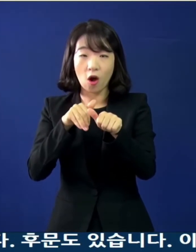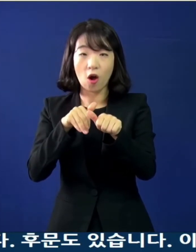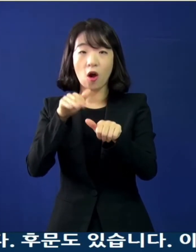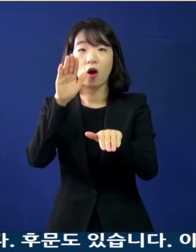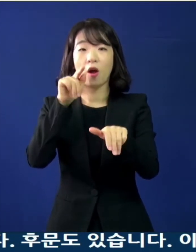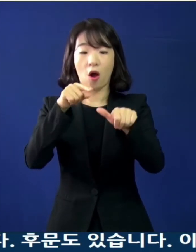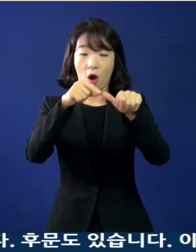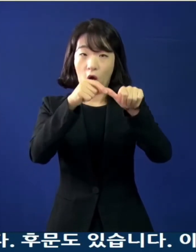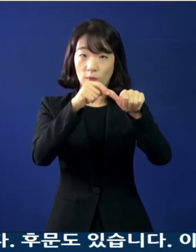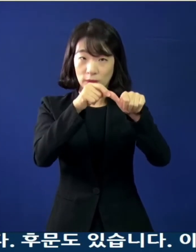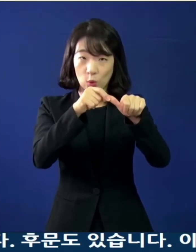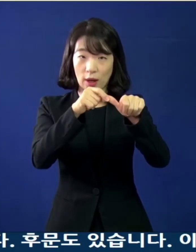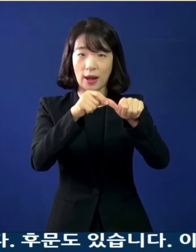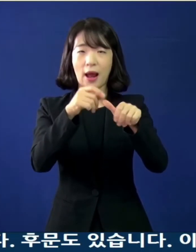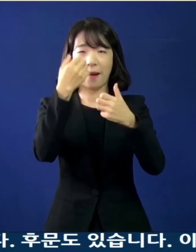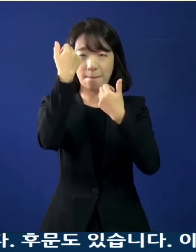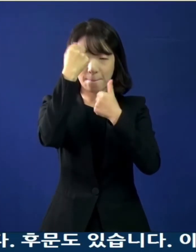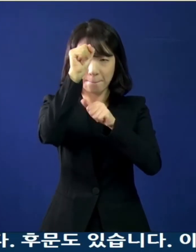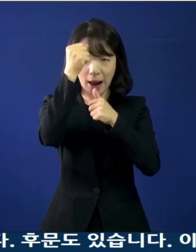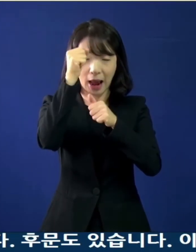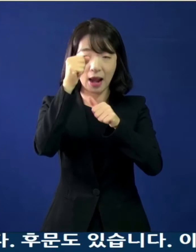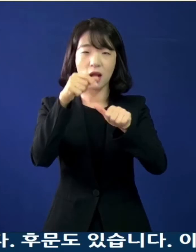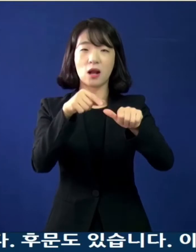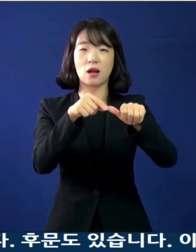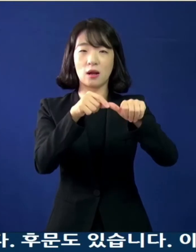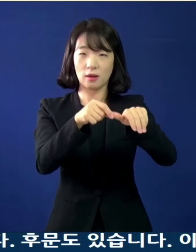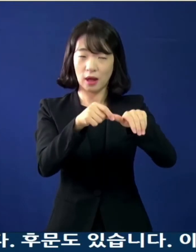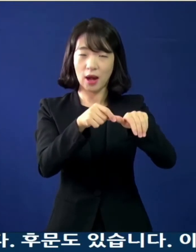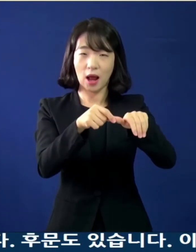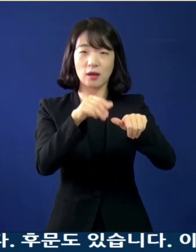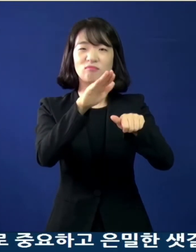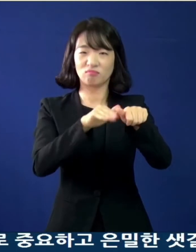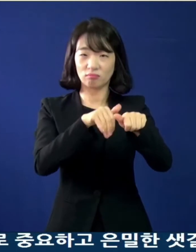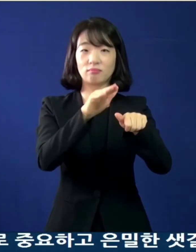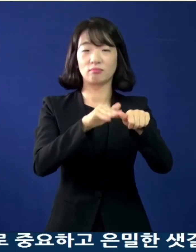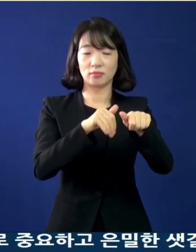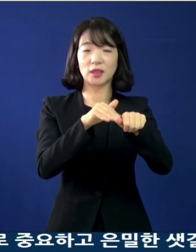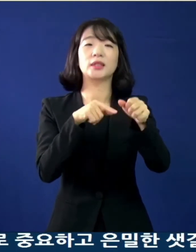얘기하는 것이다, 이렇게 정리해 두시면 좋을 것 같아요. 그러니까